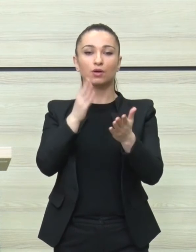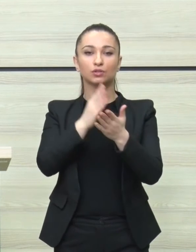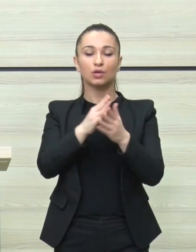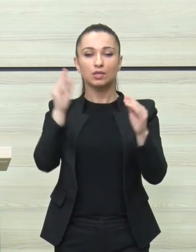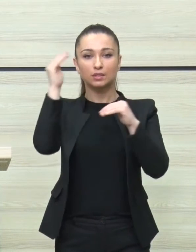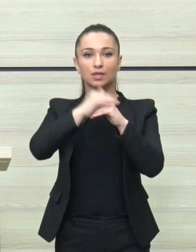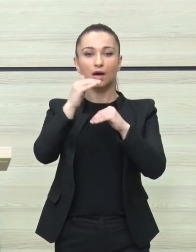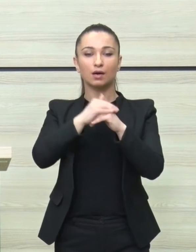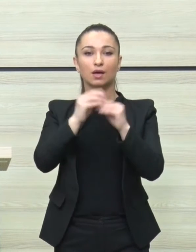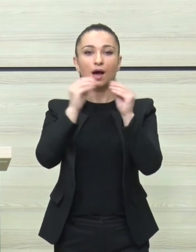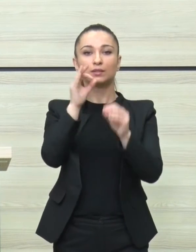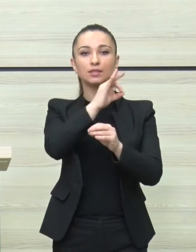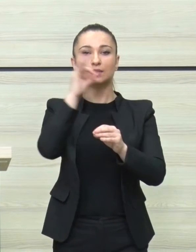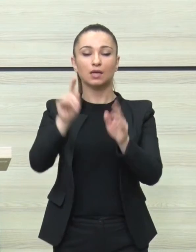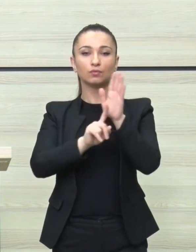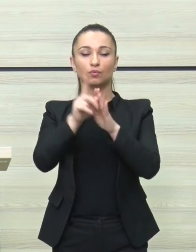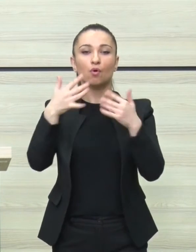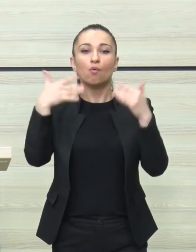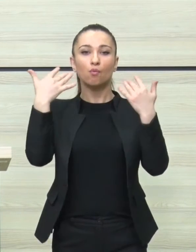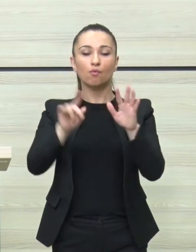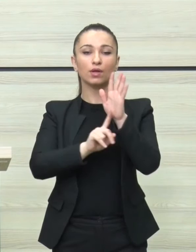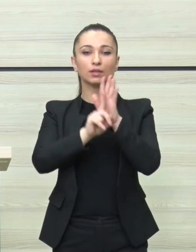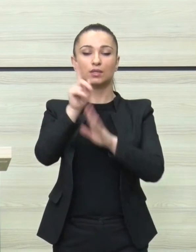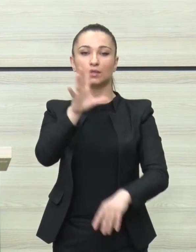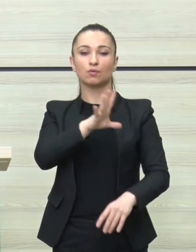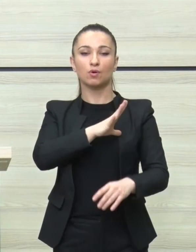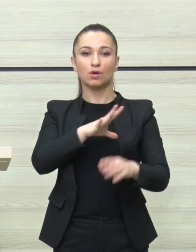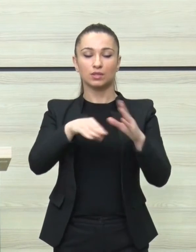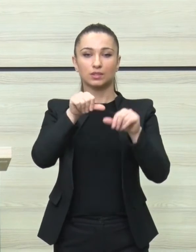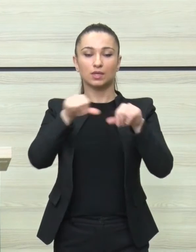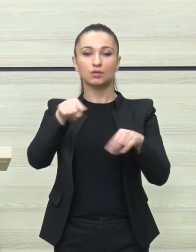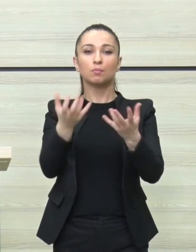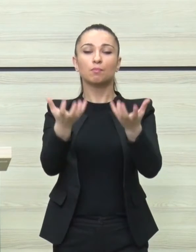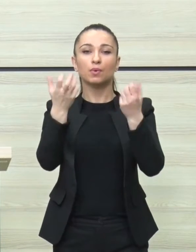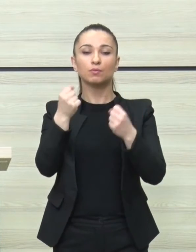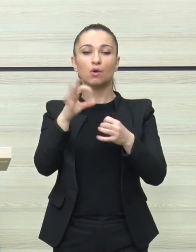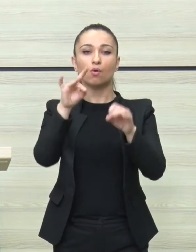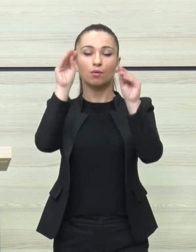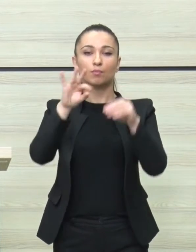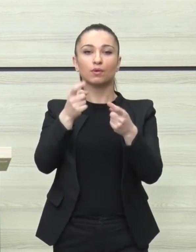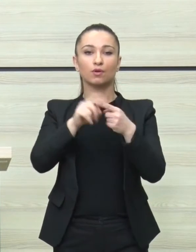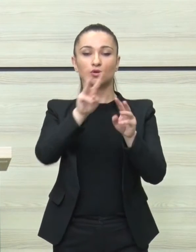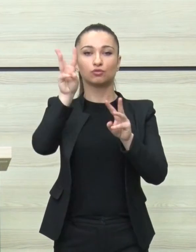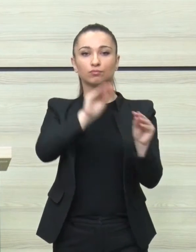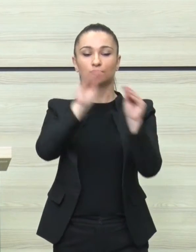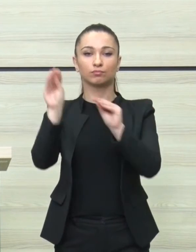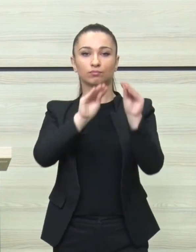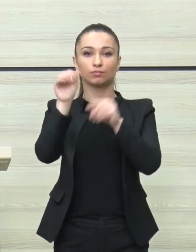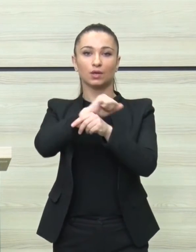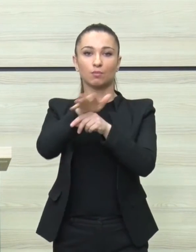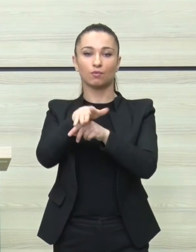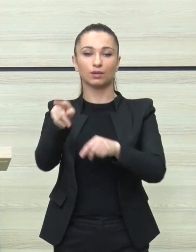და საღამოს 10 საათისათვის უკვე დაწყებული ჰქონდა CESCO-ს მიღებული ოქმების ვებ გვერდზე